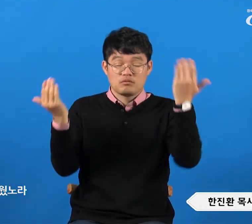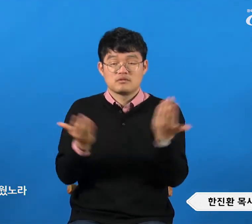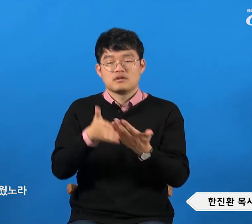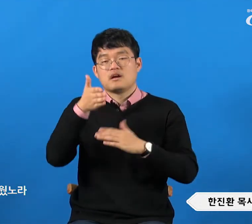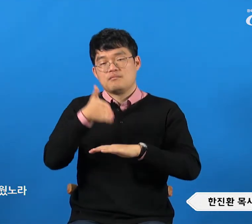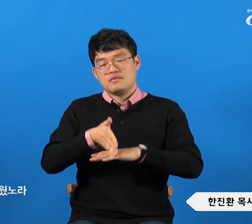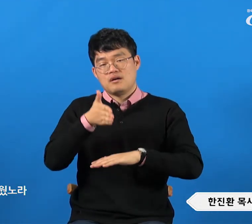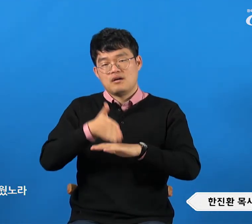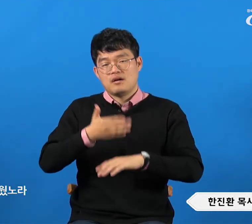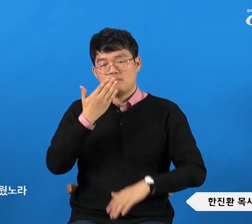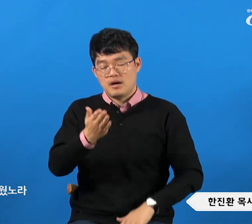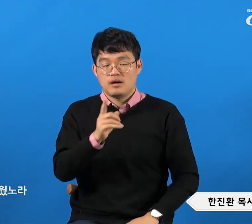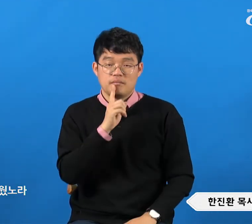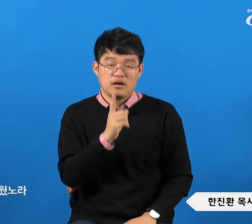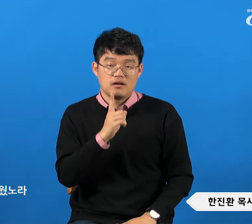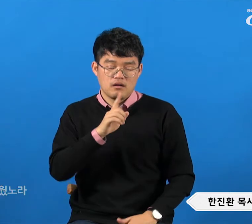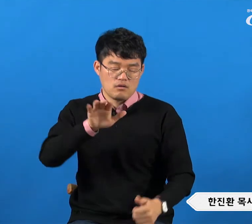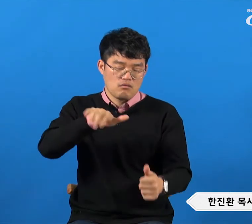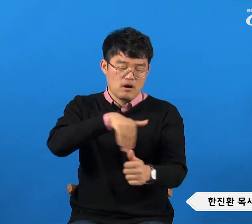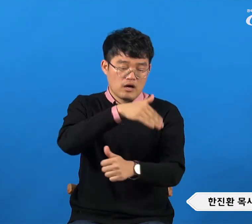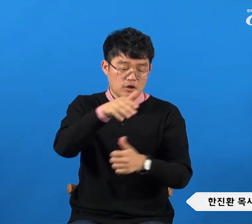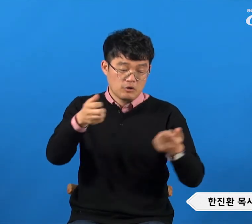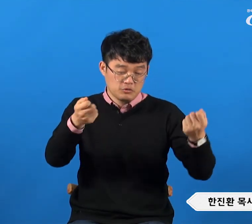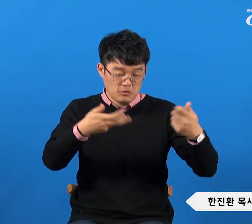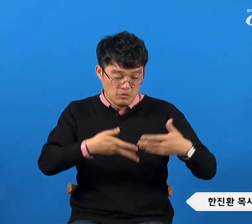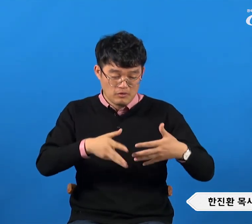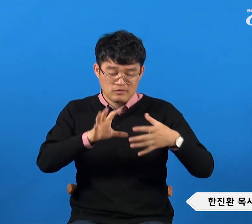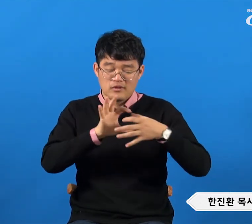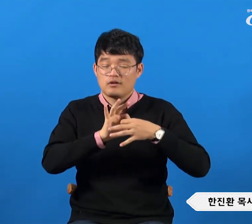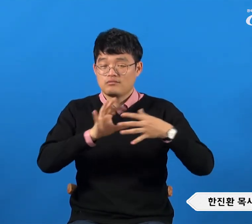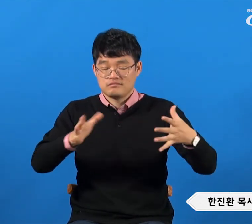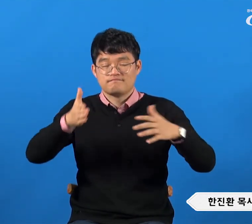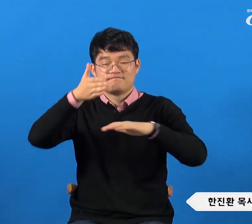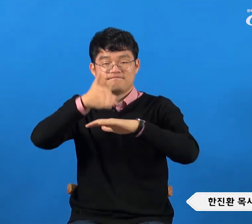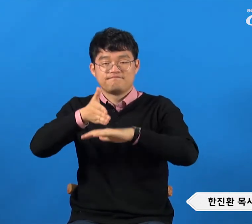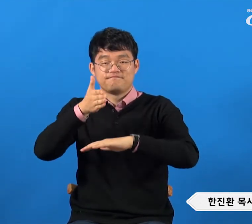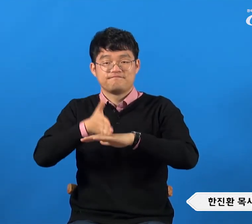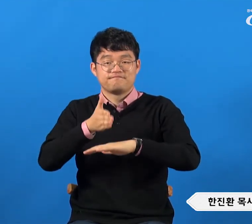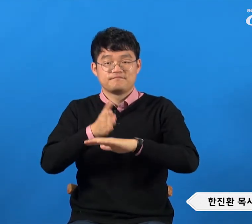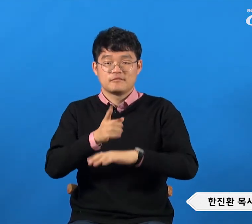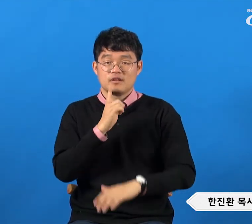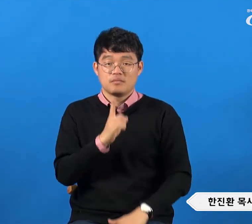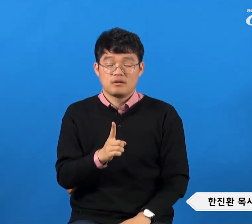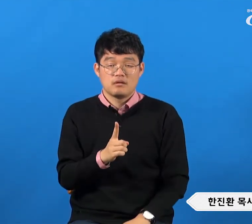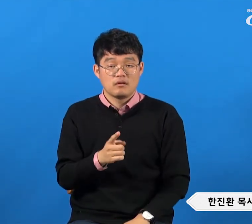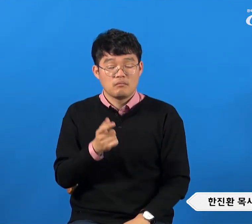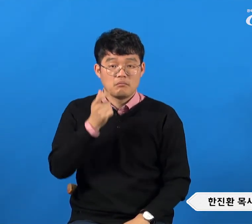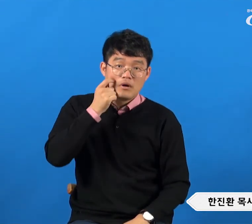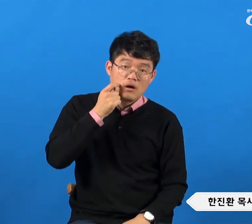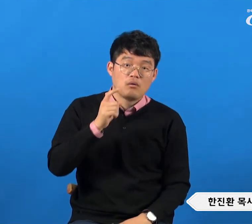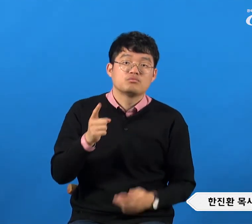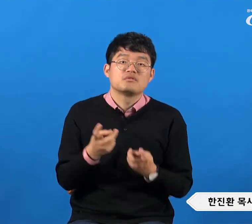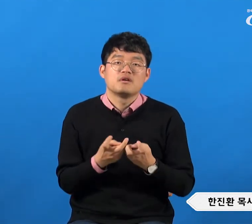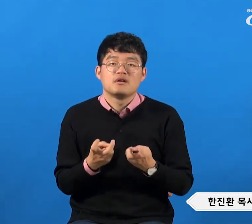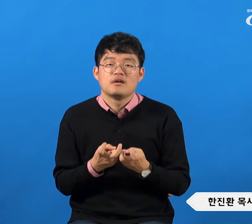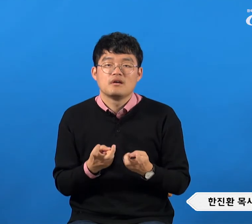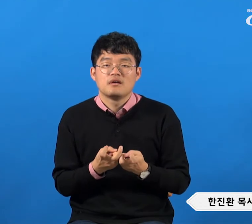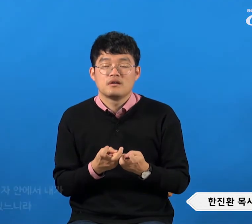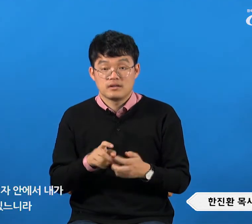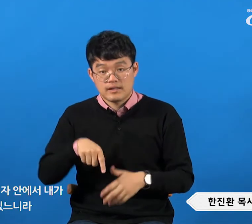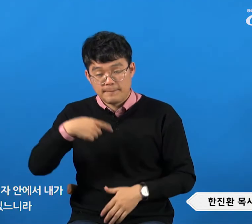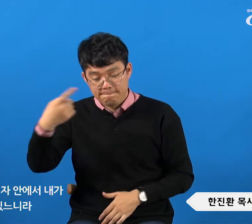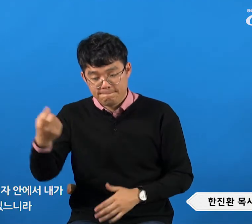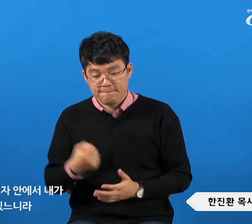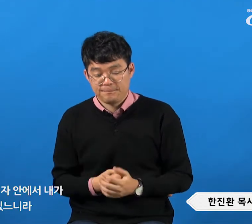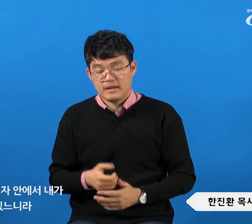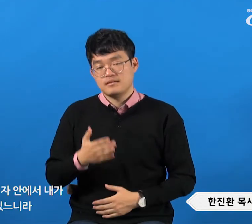감사한다는 말입니다. 환경 조건에 상관없이 감사한다는 말입니다. 어떻게 그럴 수 있느냐? 그